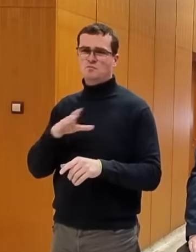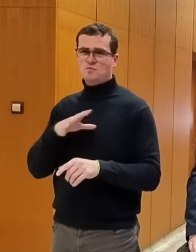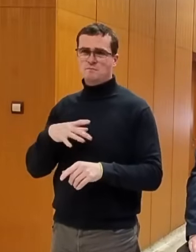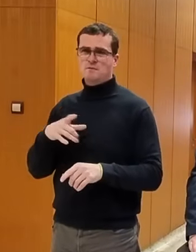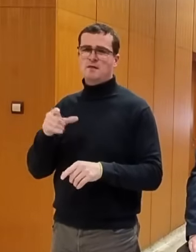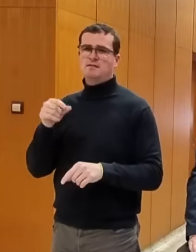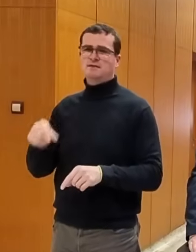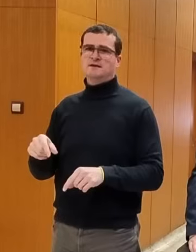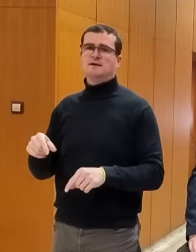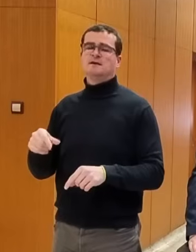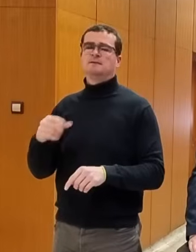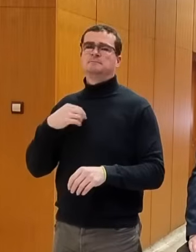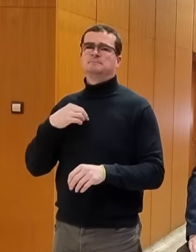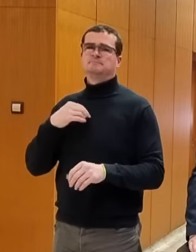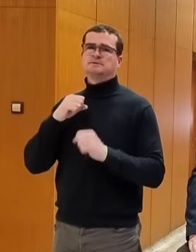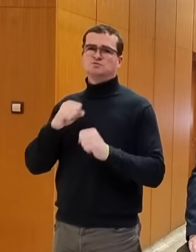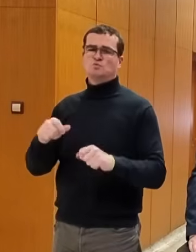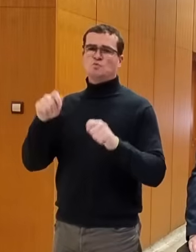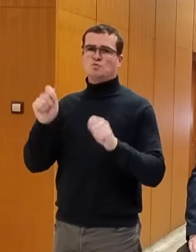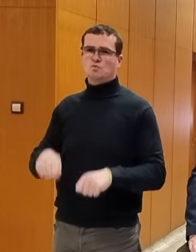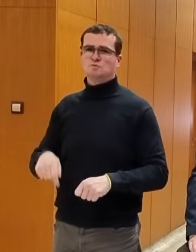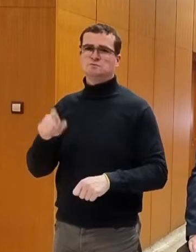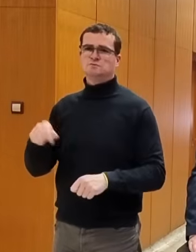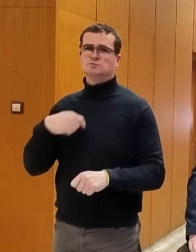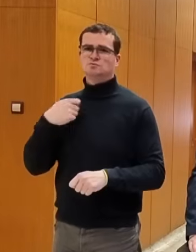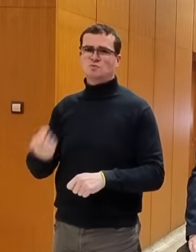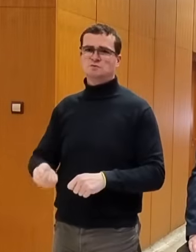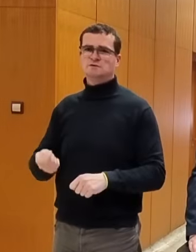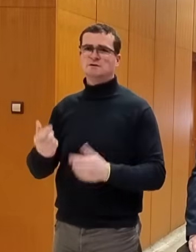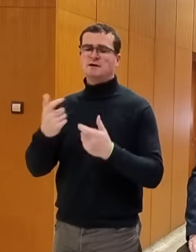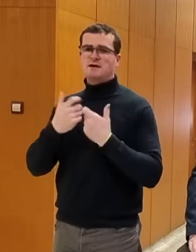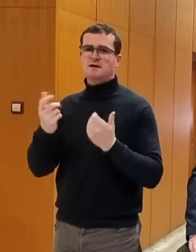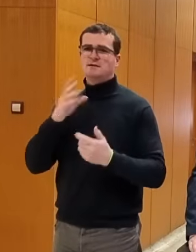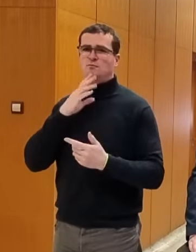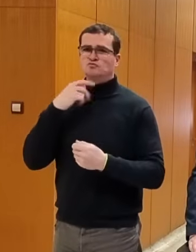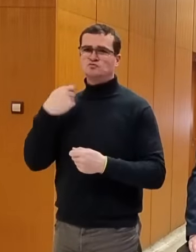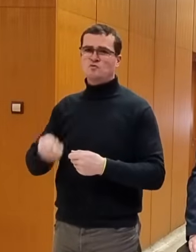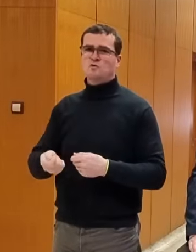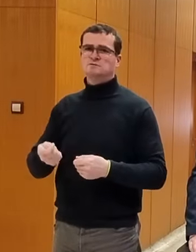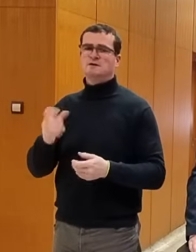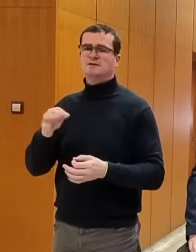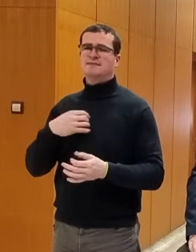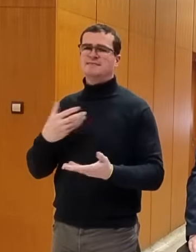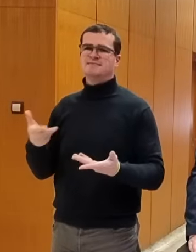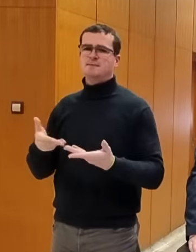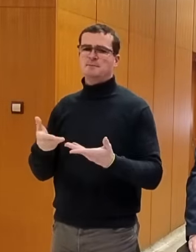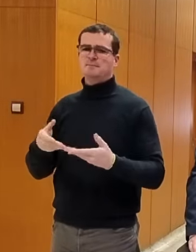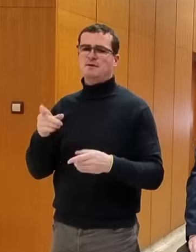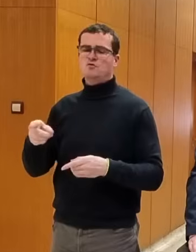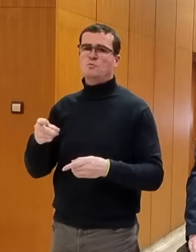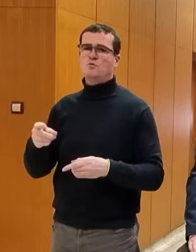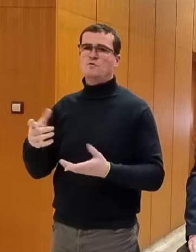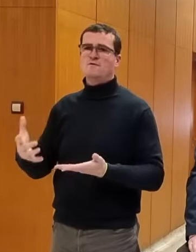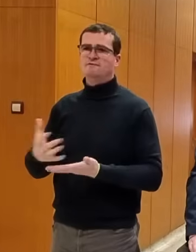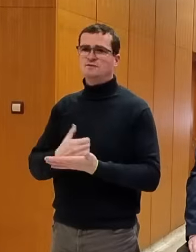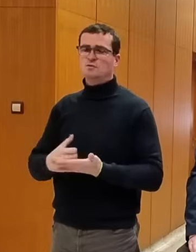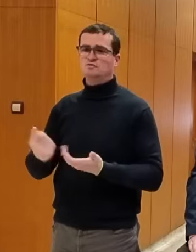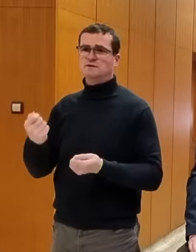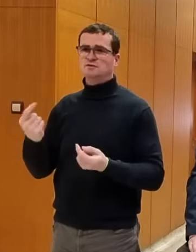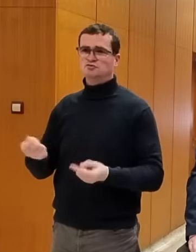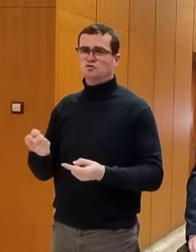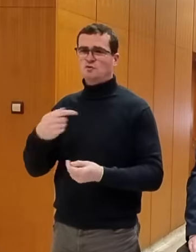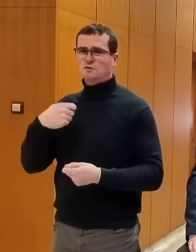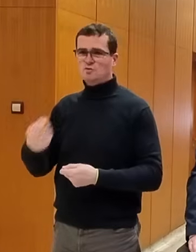ako obligatórny, to znamená, že sudca sa môže rozhodnúť, že ho uloží. Samozrejme nemôže ho uložiť, ak to je zjavne neprimerané tomu výnosu z trestnej činnosti,